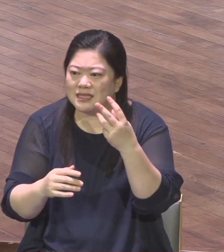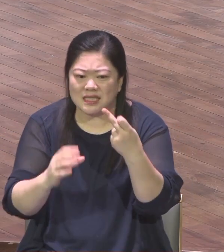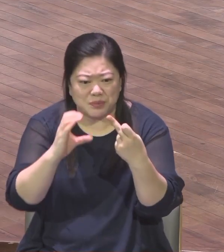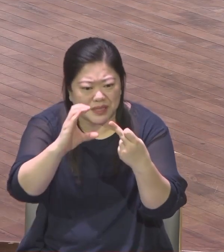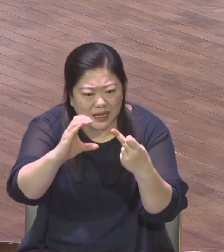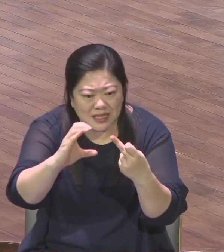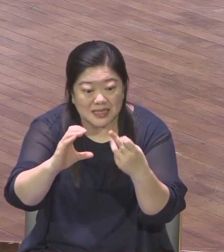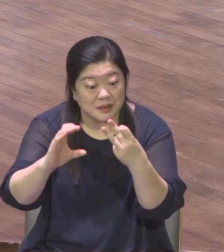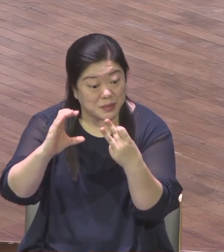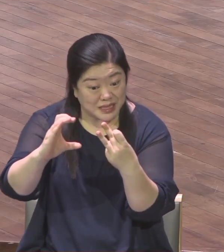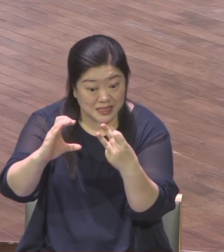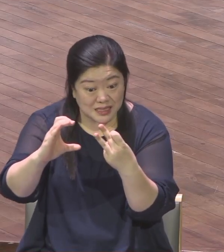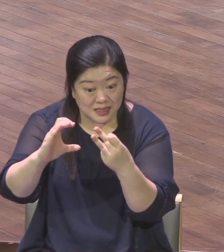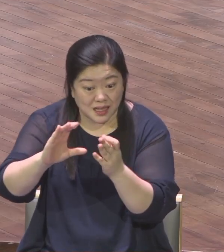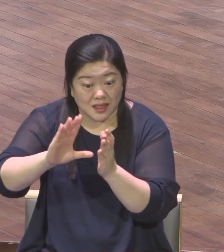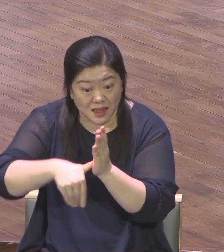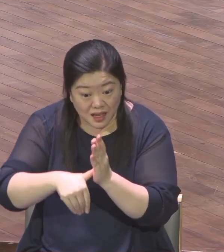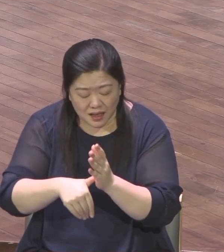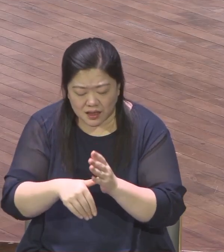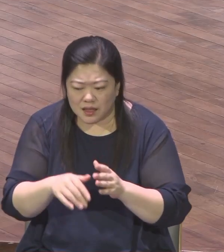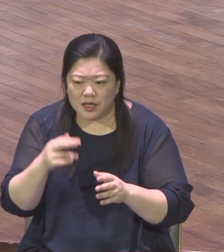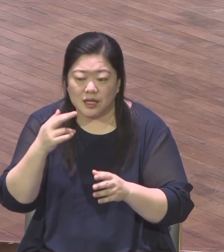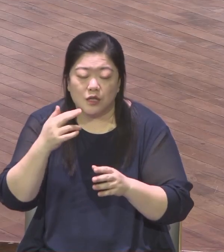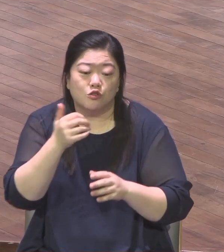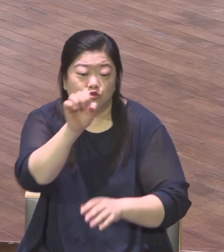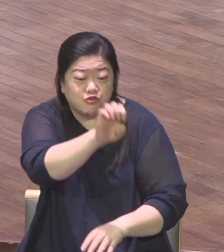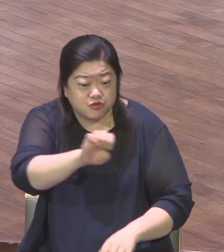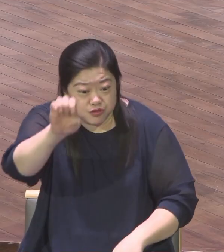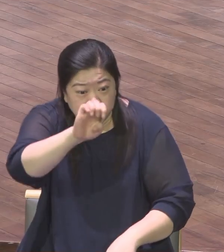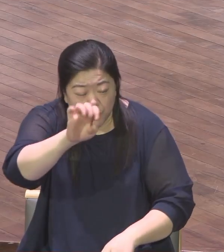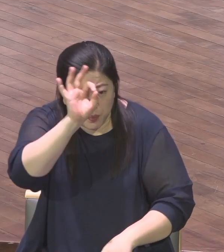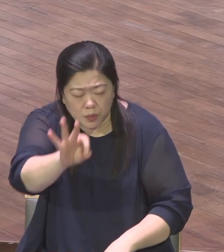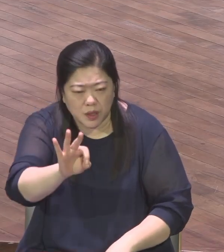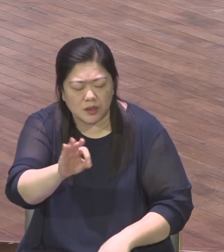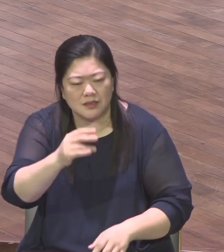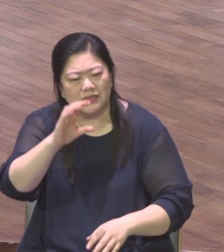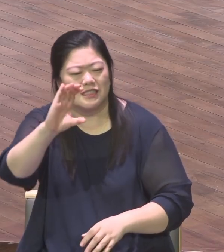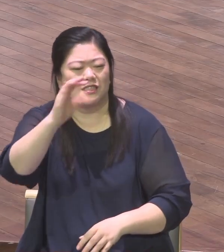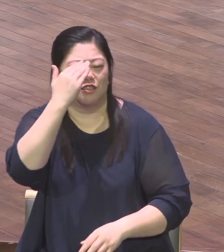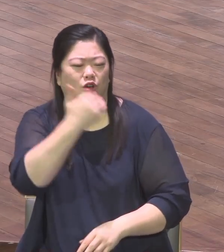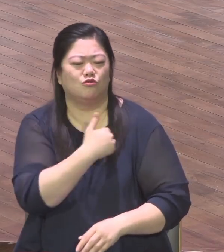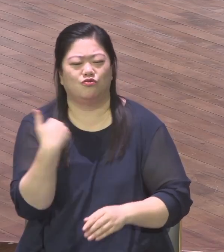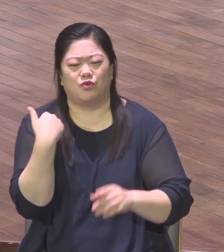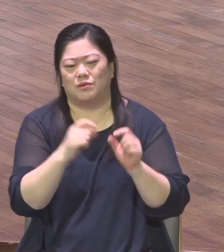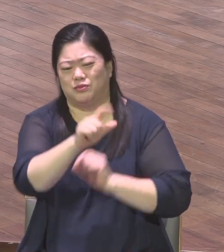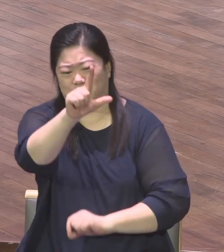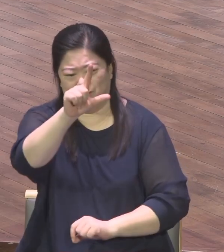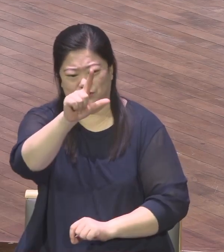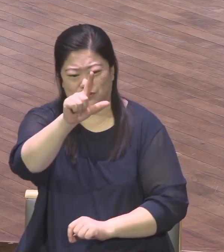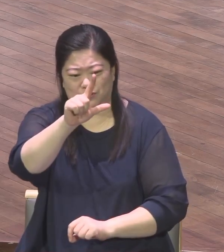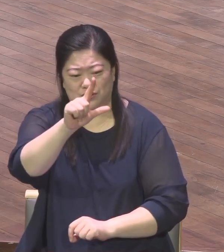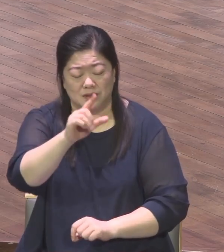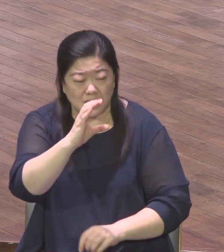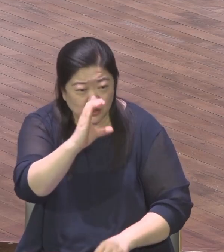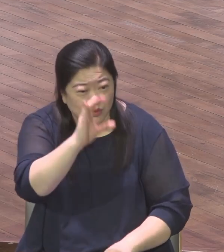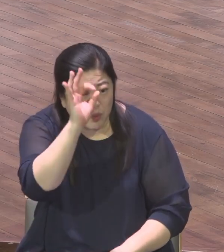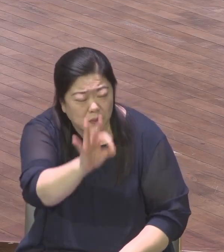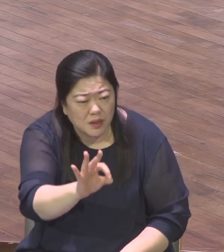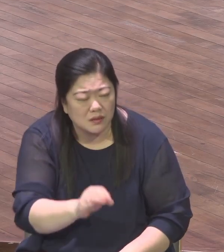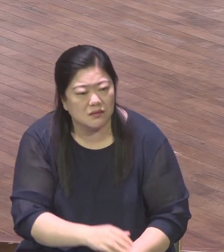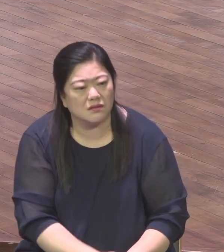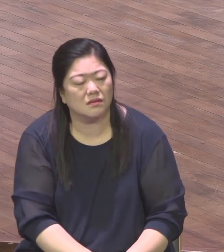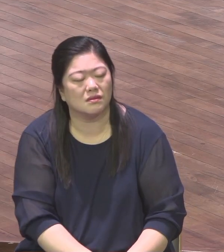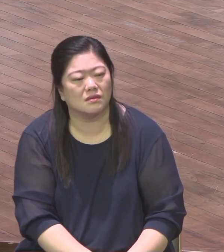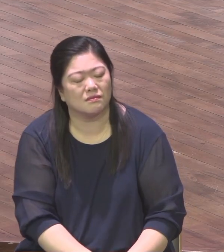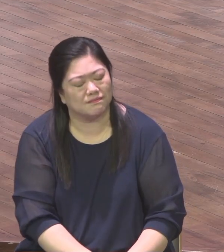교회 하나밖에 없어요. 이 천주교가 하나님의 말씀과 전혀 상관이 없는 교회